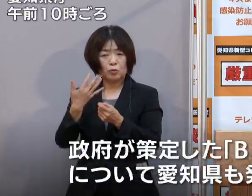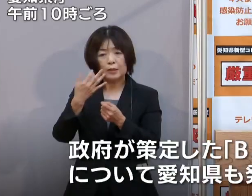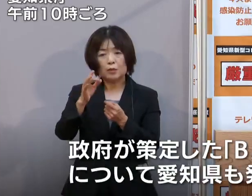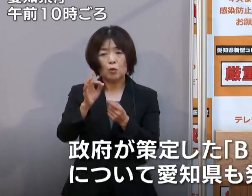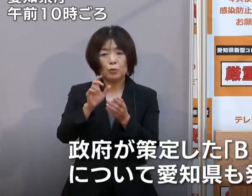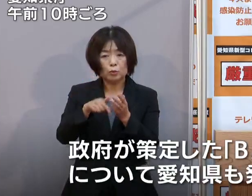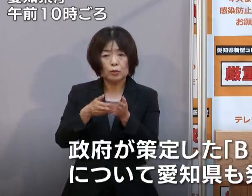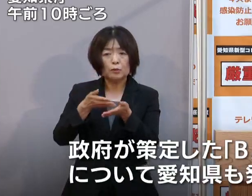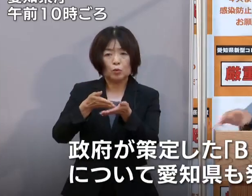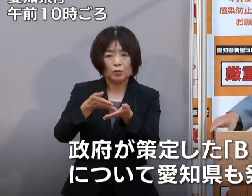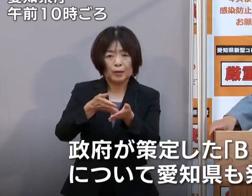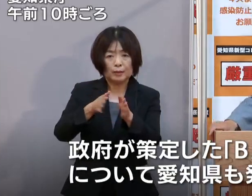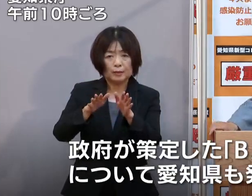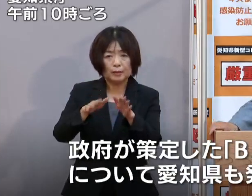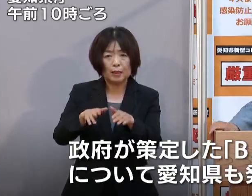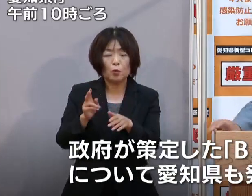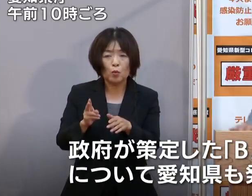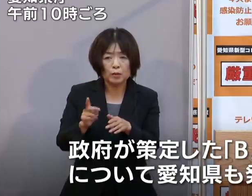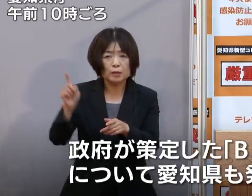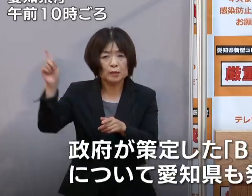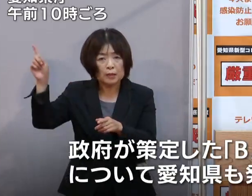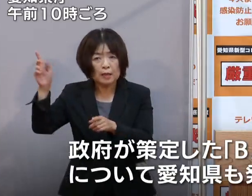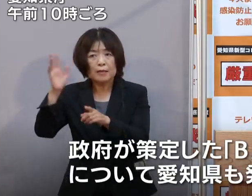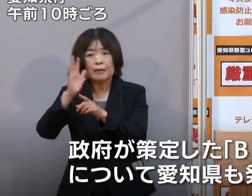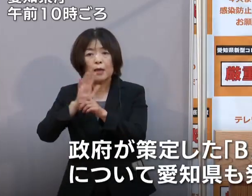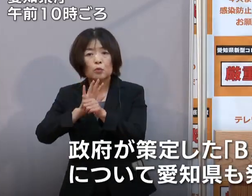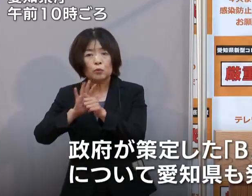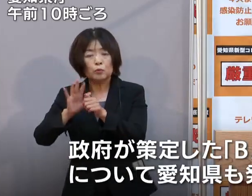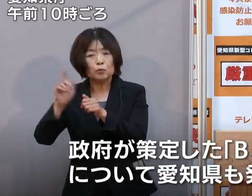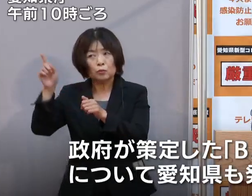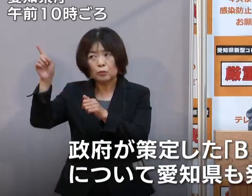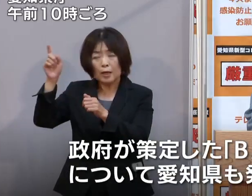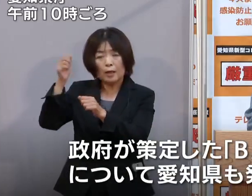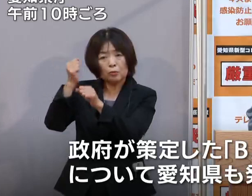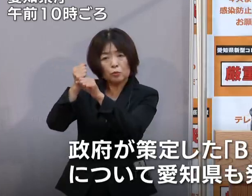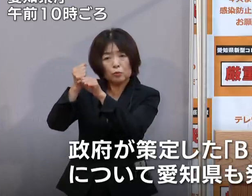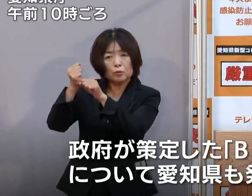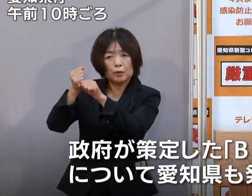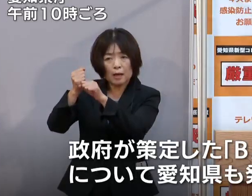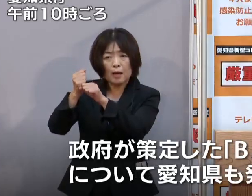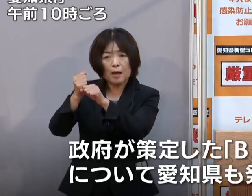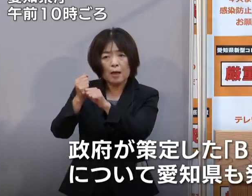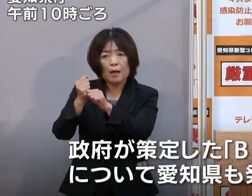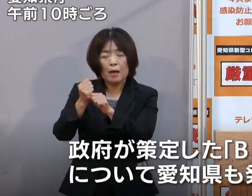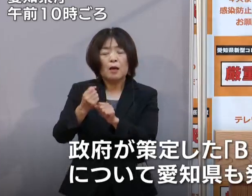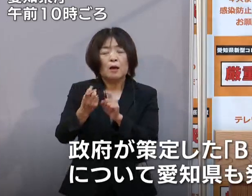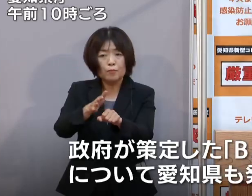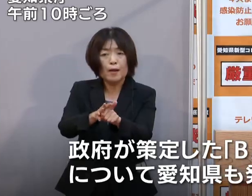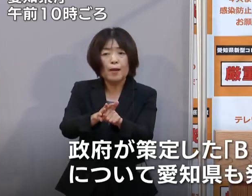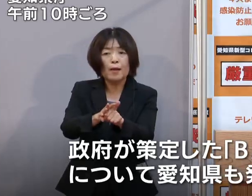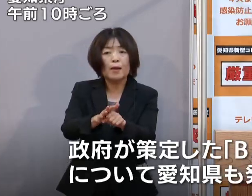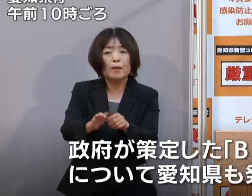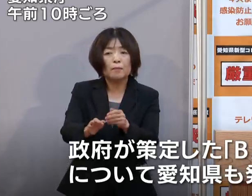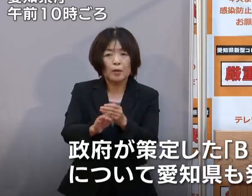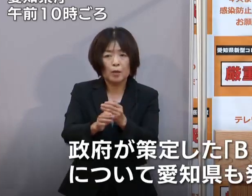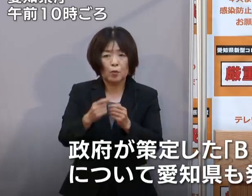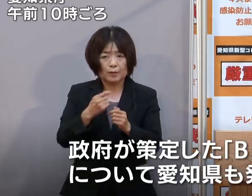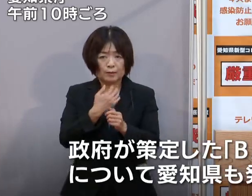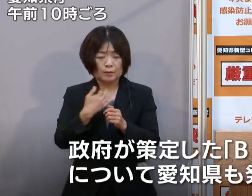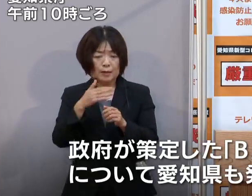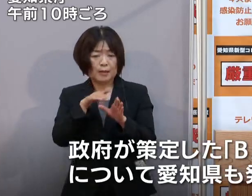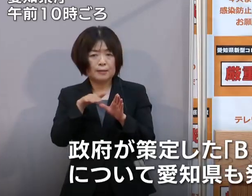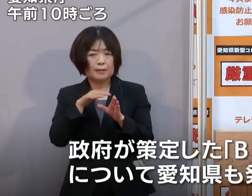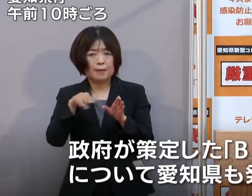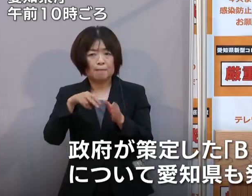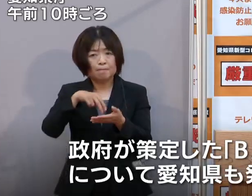政府がまあ撮影をした政策パッケージである ba 5対策強化1000件についても私も愛知県